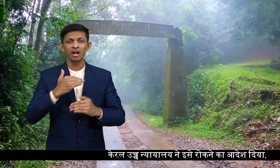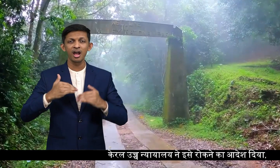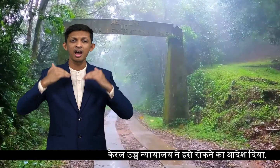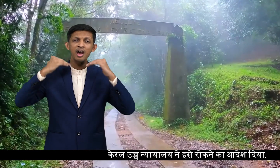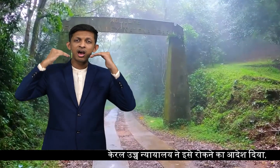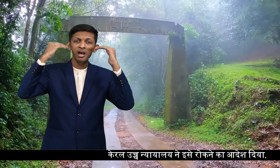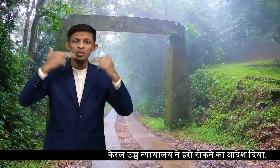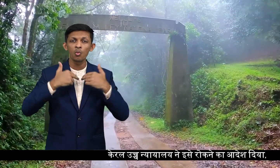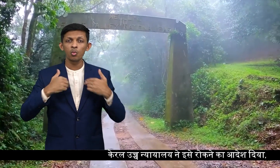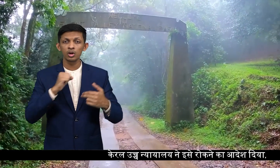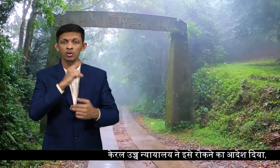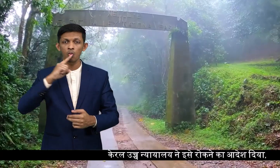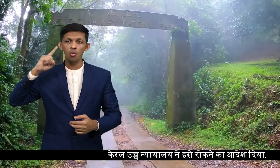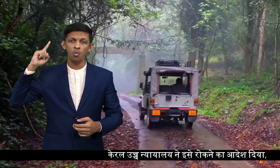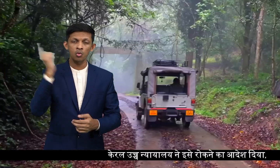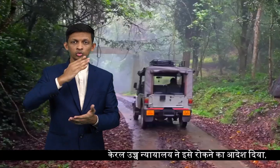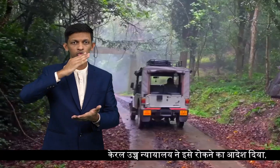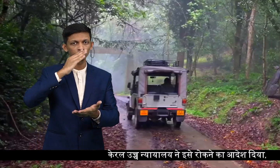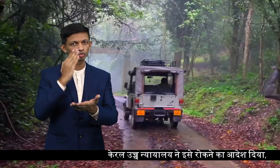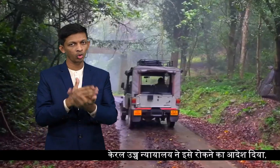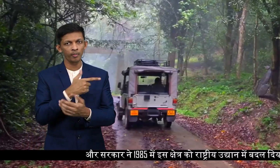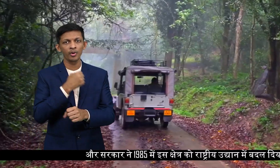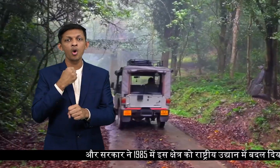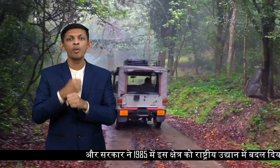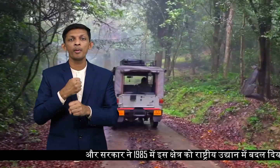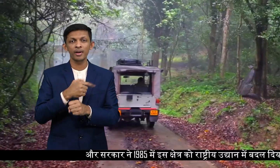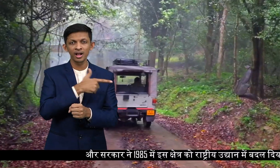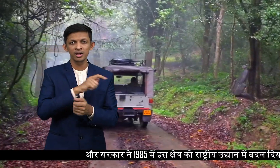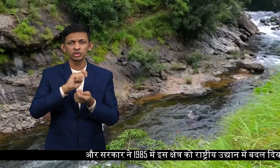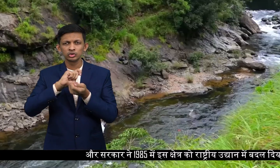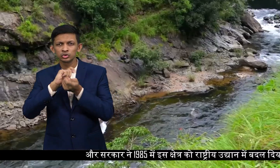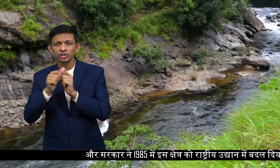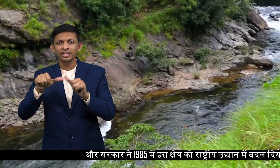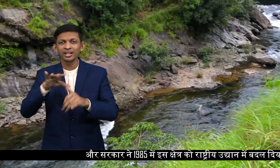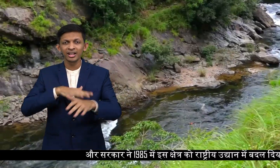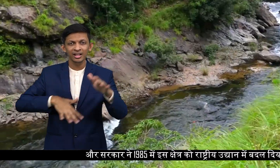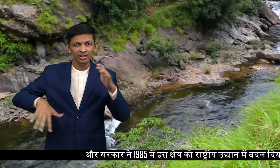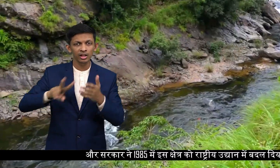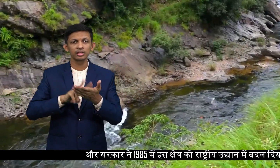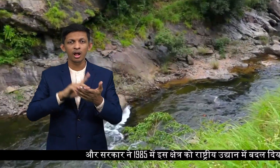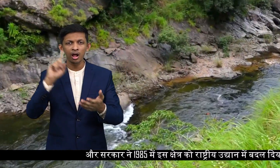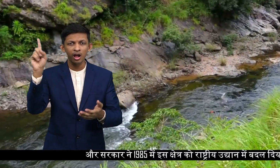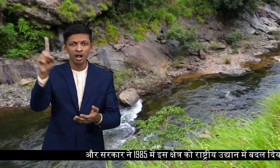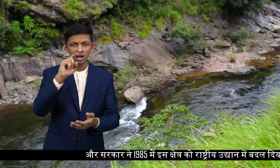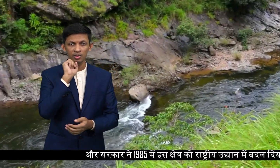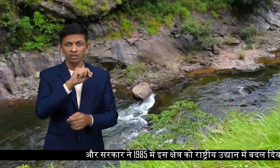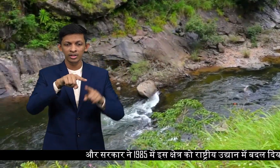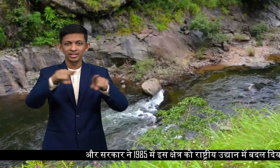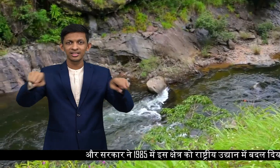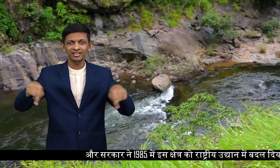केरल उच्च न्यायालय ने इसे रोकने का आदेश दिया और सरकार ने 1985 में इस क्षेत्र